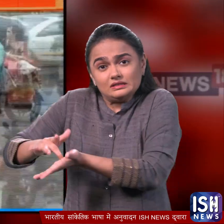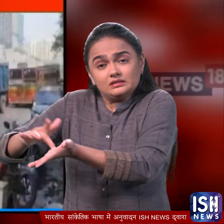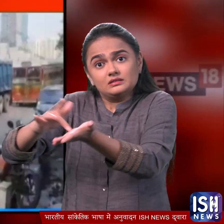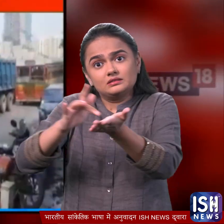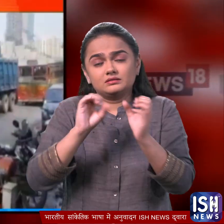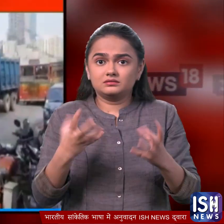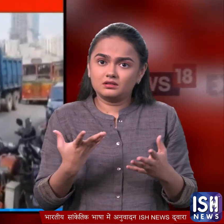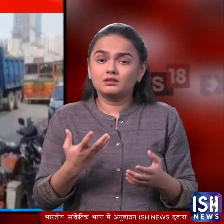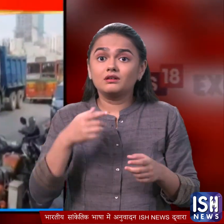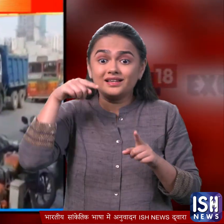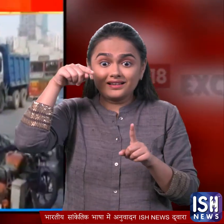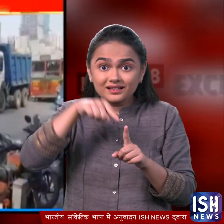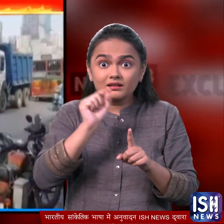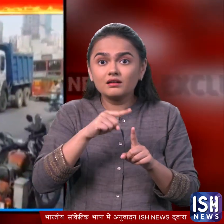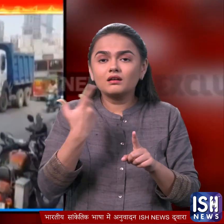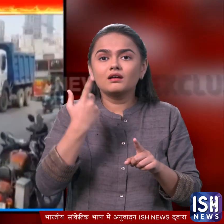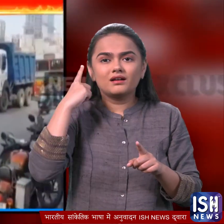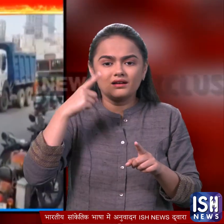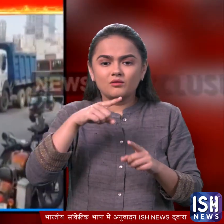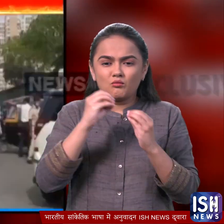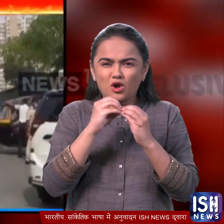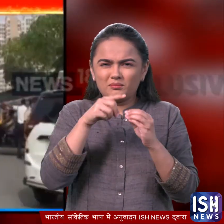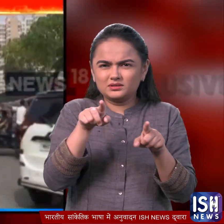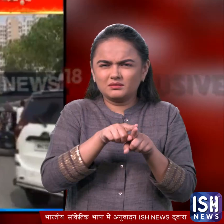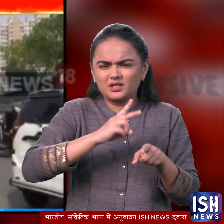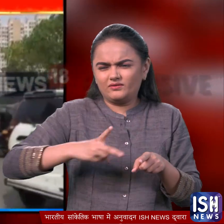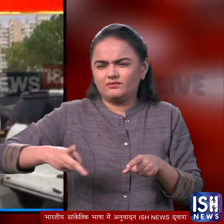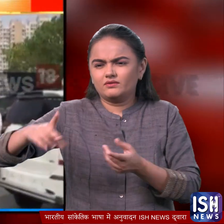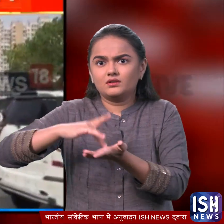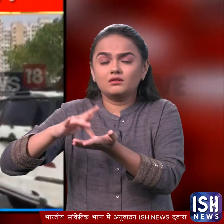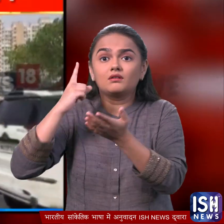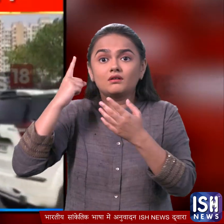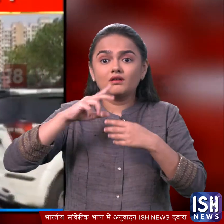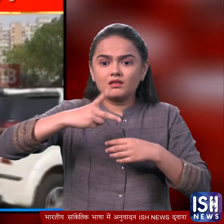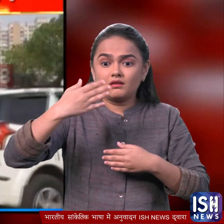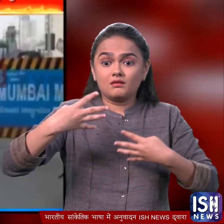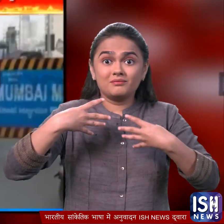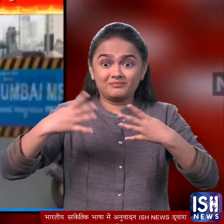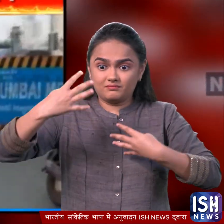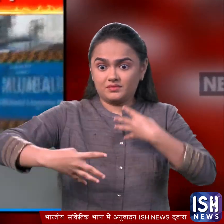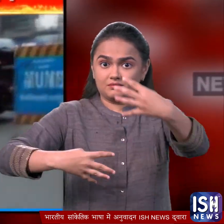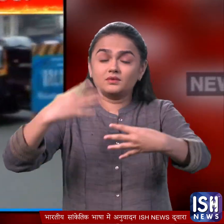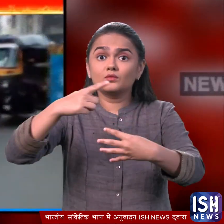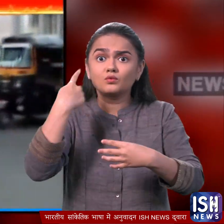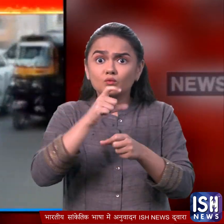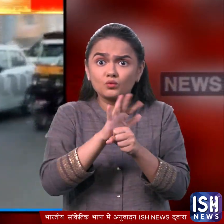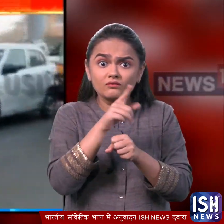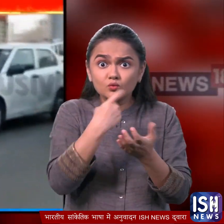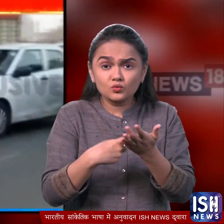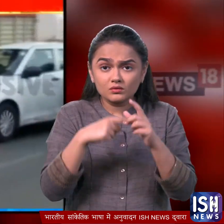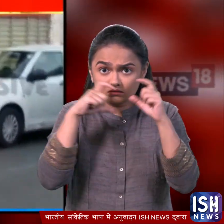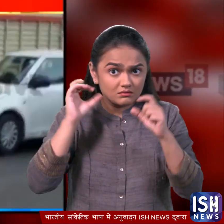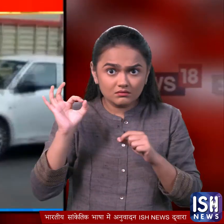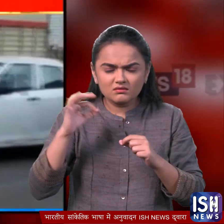गया, जिसके तहत जांच के लिए मुंबई के अलग अलग इलाकों में सड़कों पर बैरिकेड लगाए गए और कोरोना नियमों को न मानने वालों